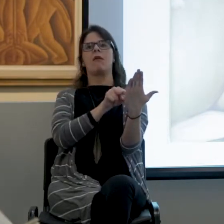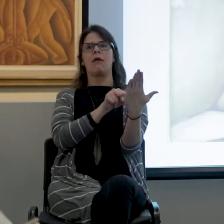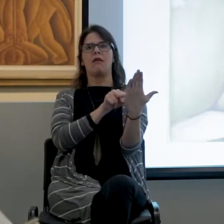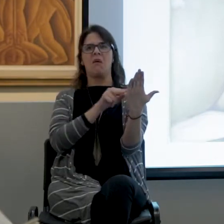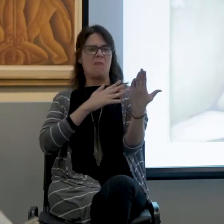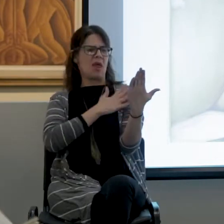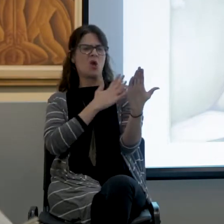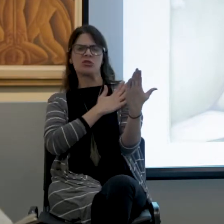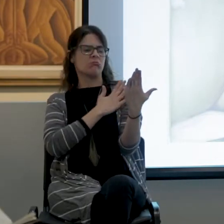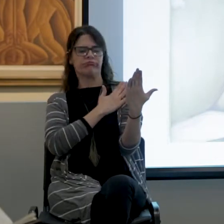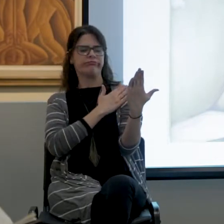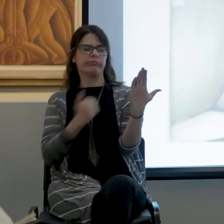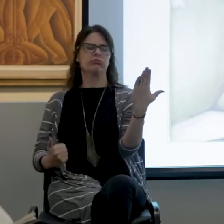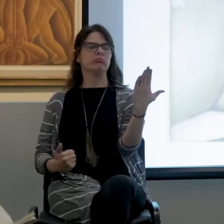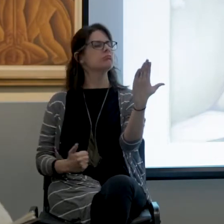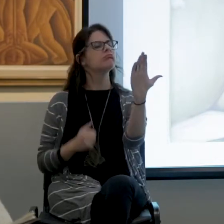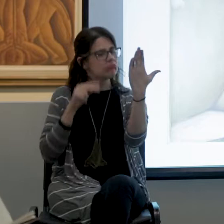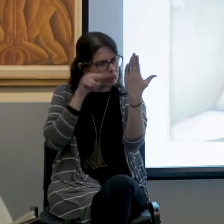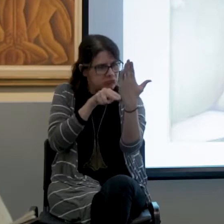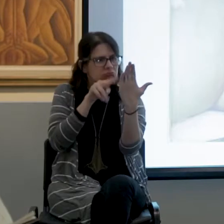os preconceitos.